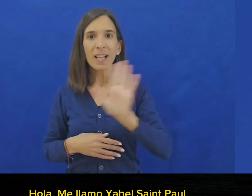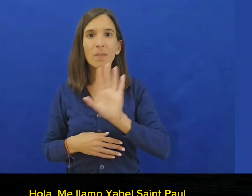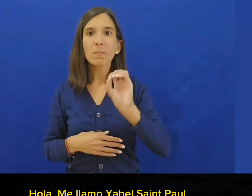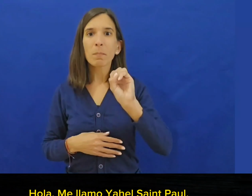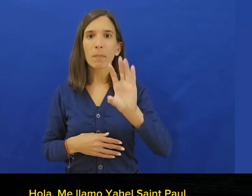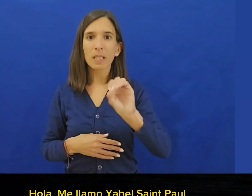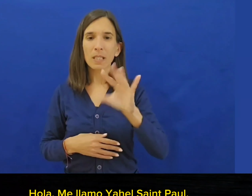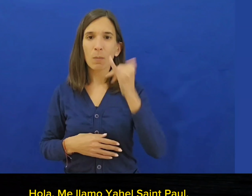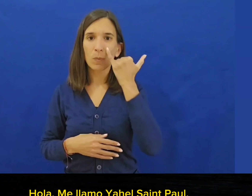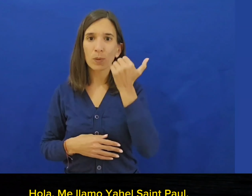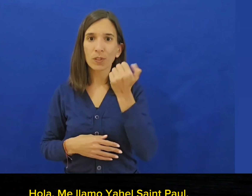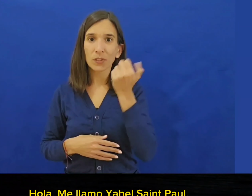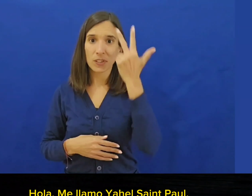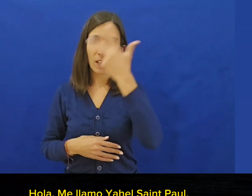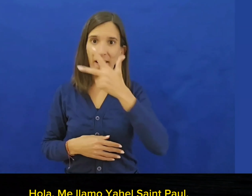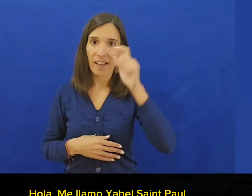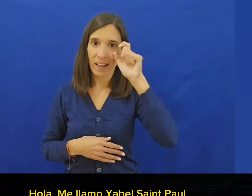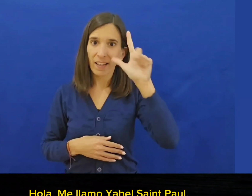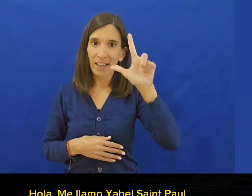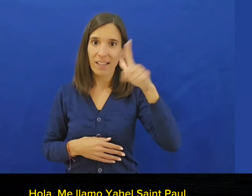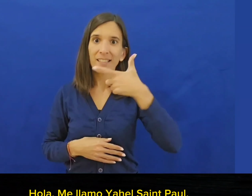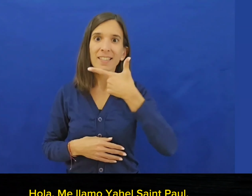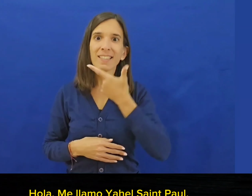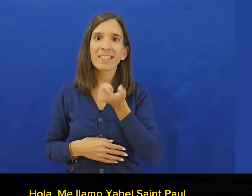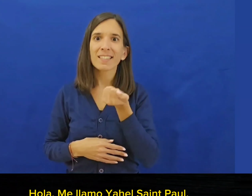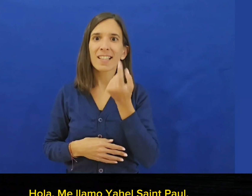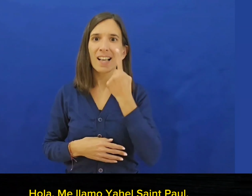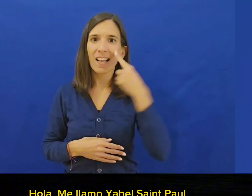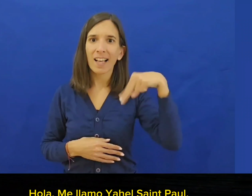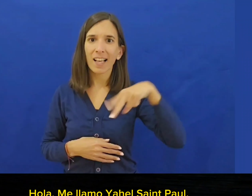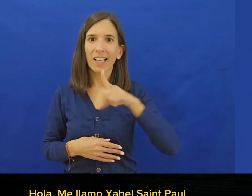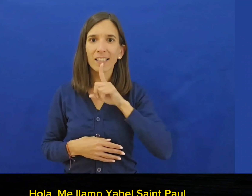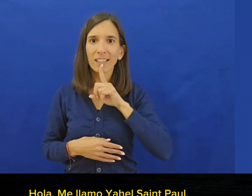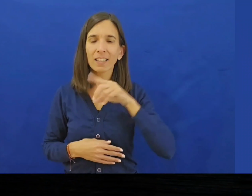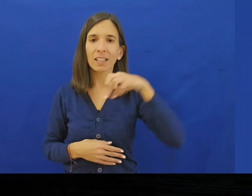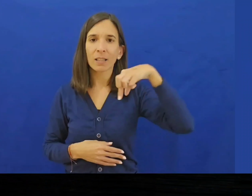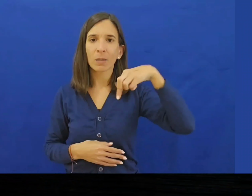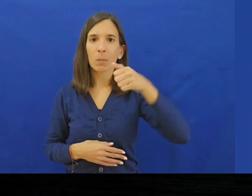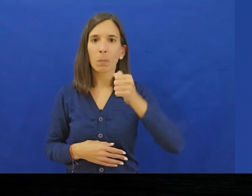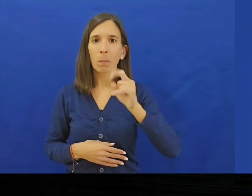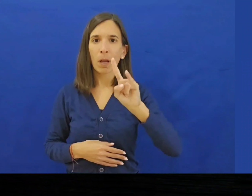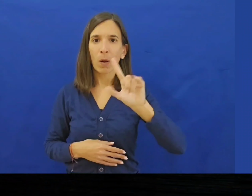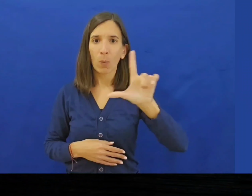Hola, me llamo Shael Zain Paul,